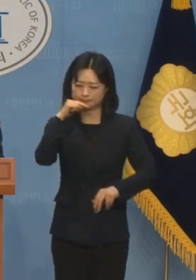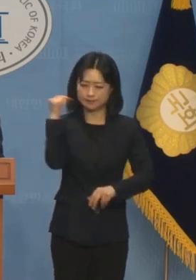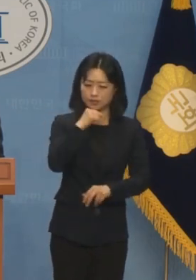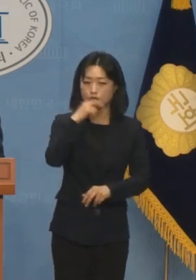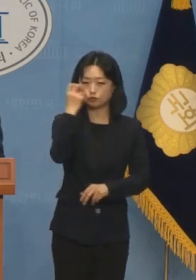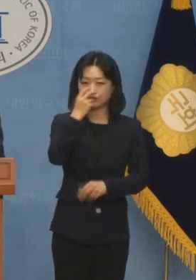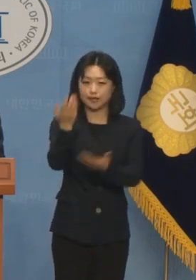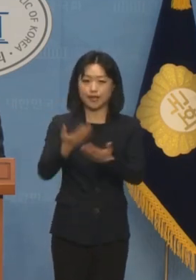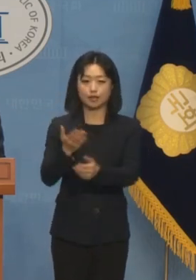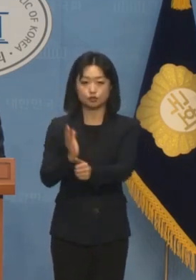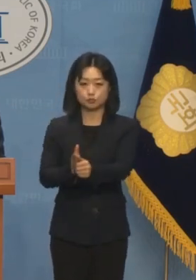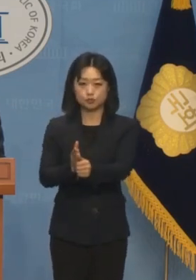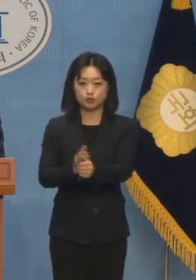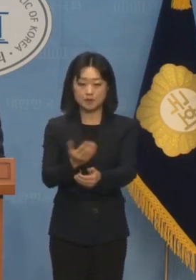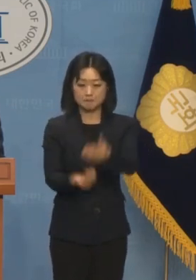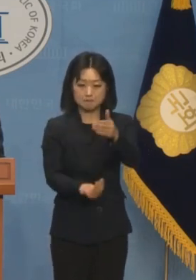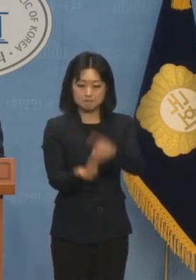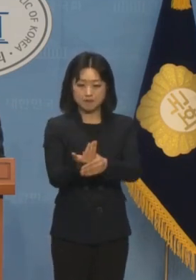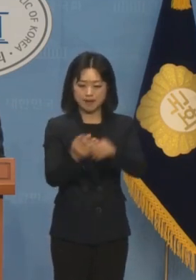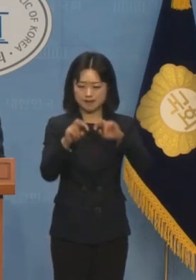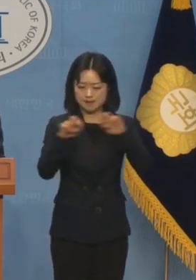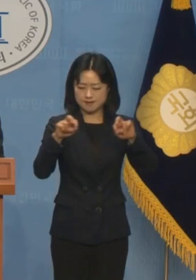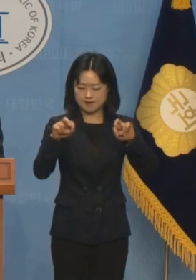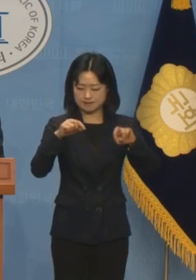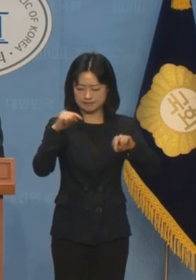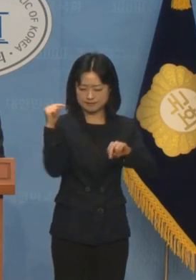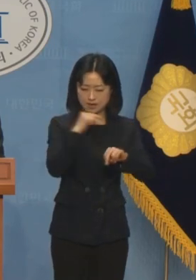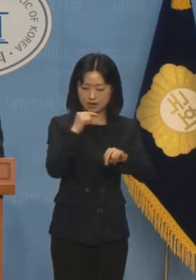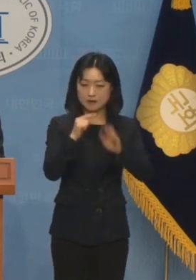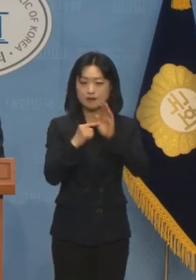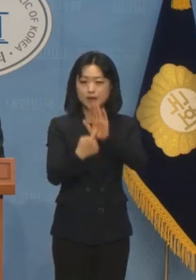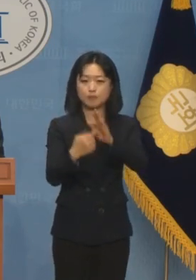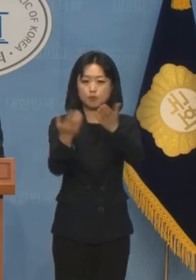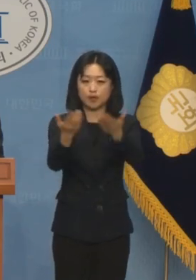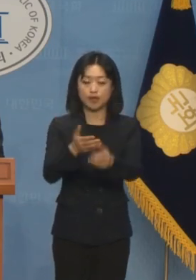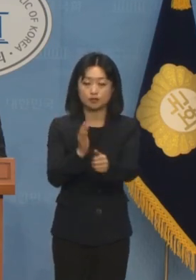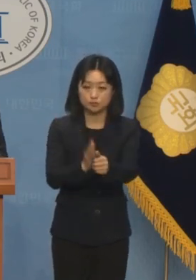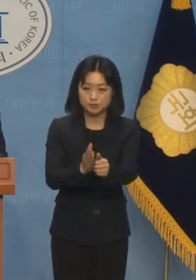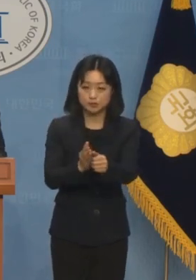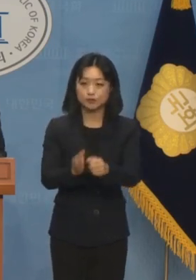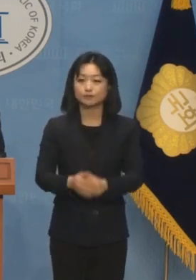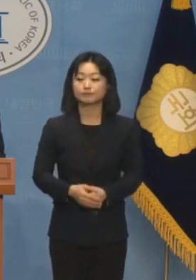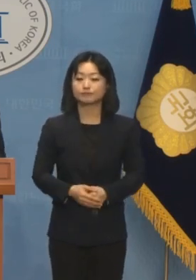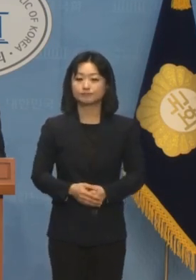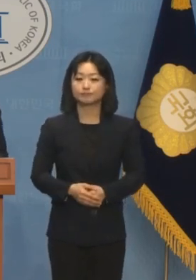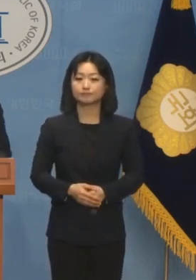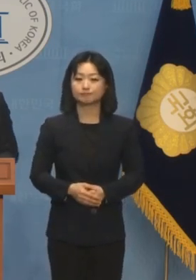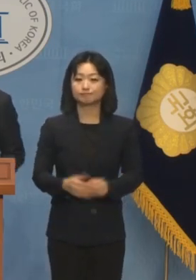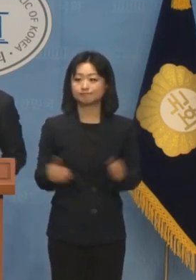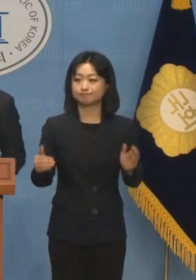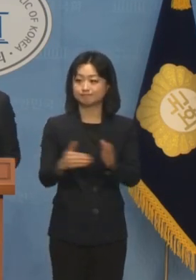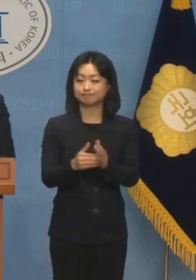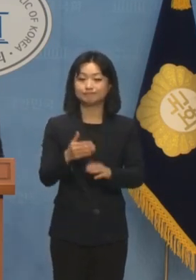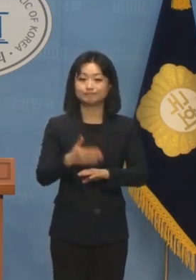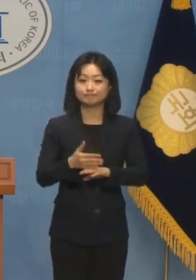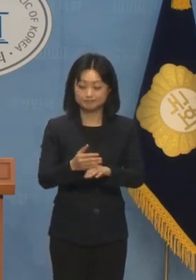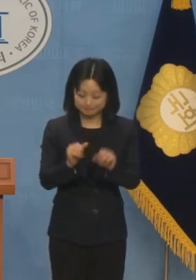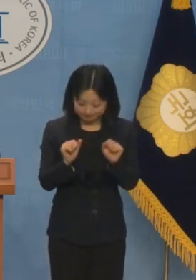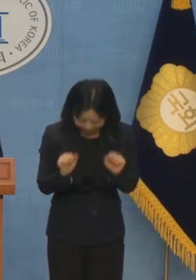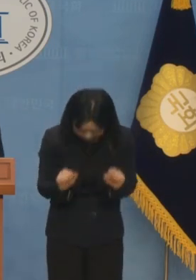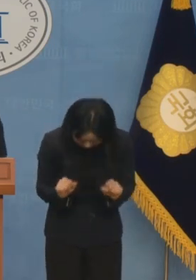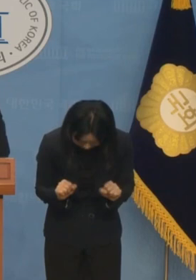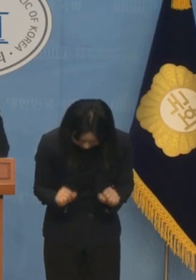수사해 사건의 진상을 명명백백하게 밝혀주십시오. 이상입니다.